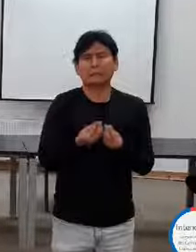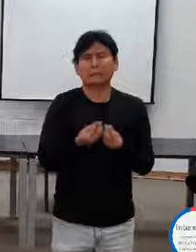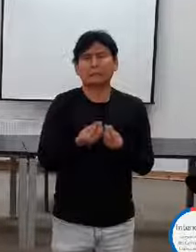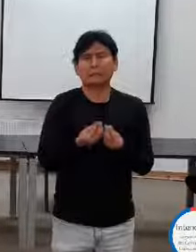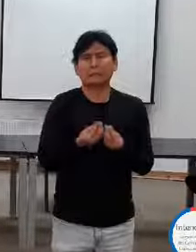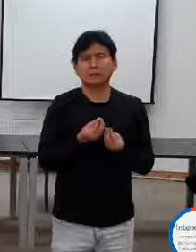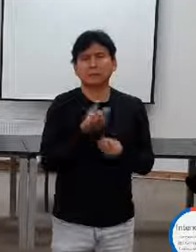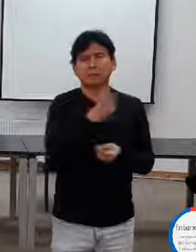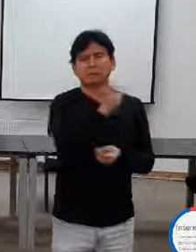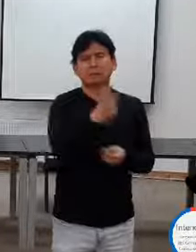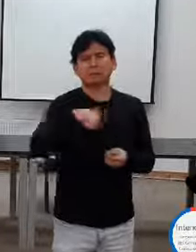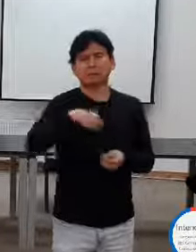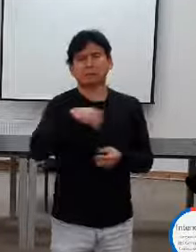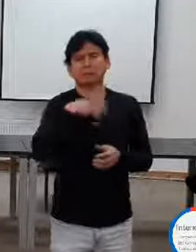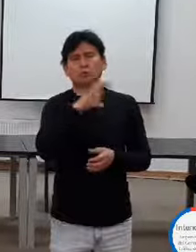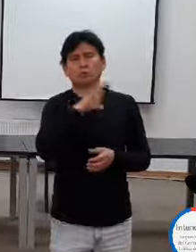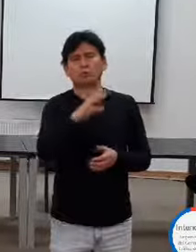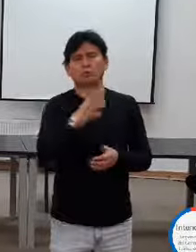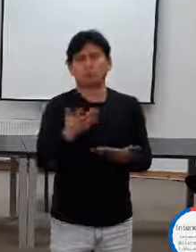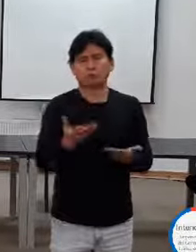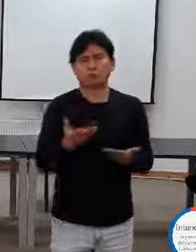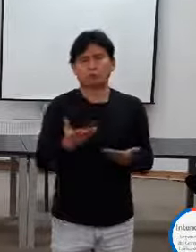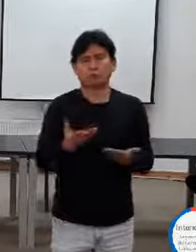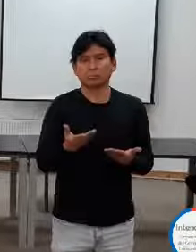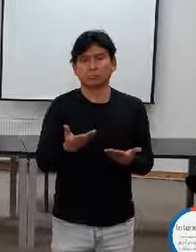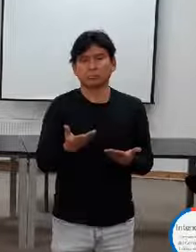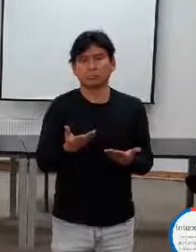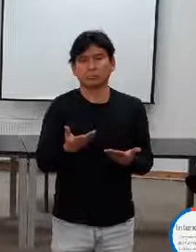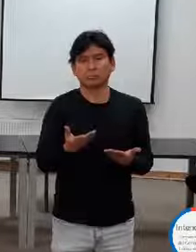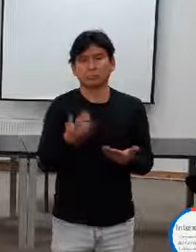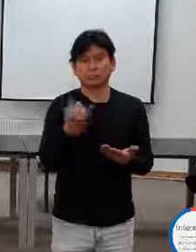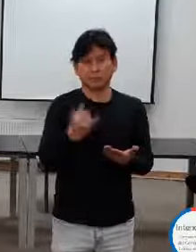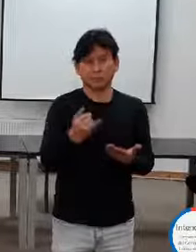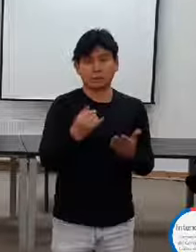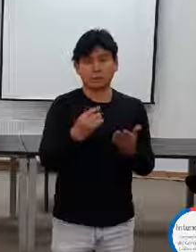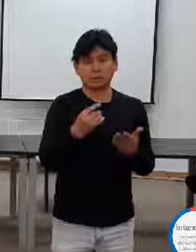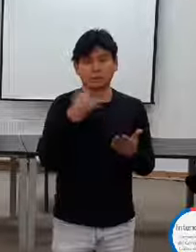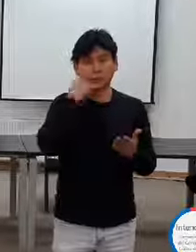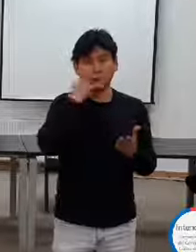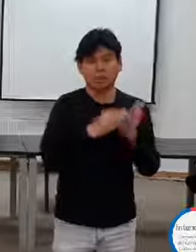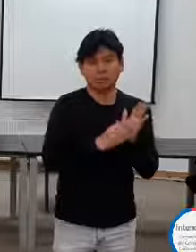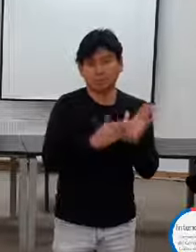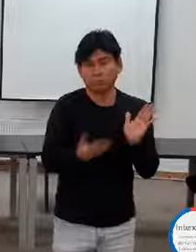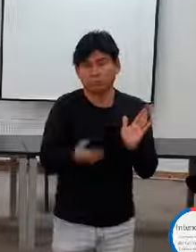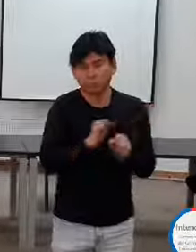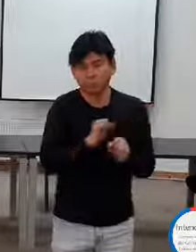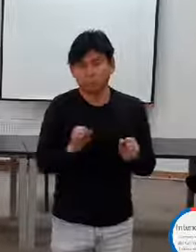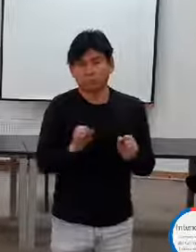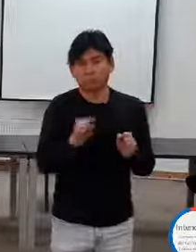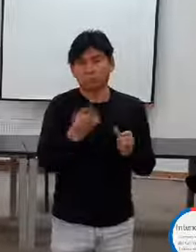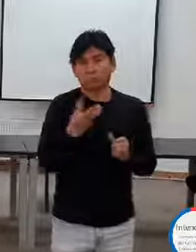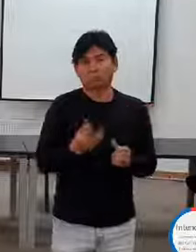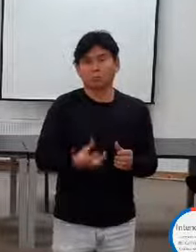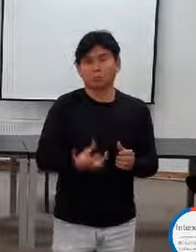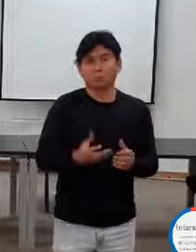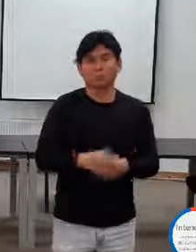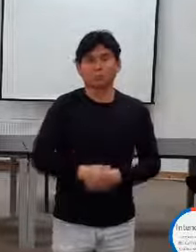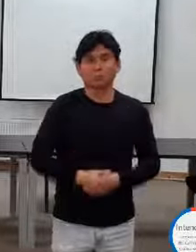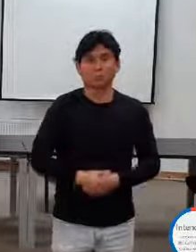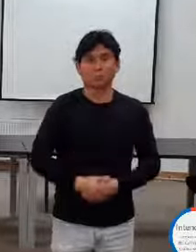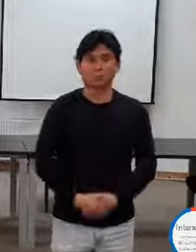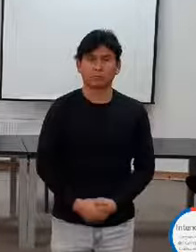acreditarlo él más que buscar nosotros. Es por eso, eso es lo que hoy que, si me dice que el celular, se carga el celular y lo puede bajar y se puede